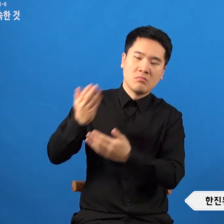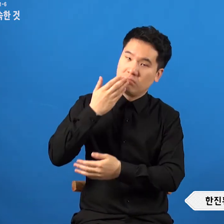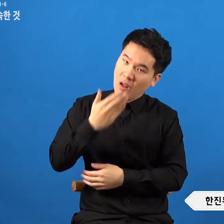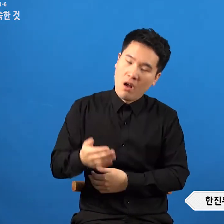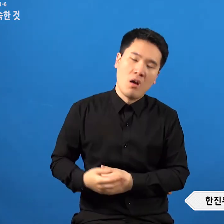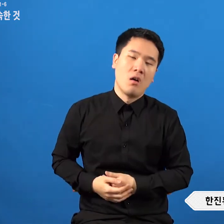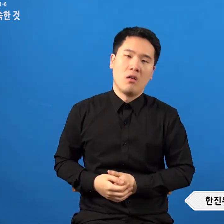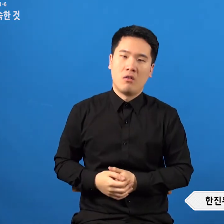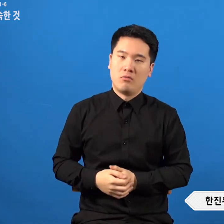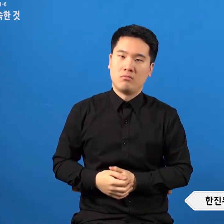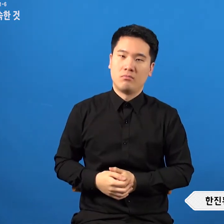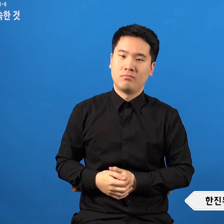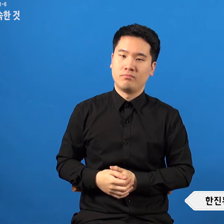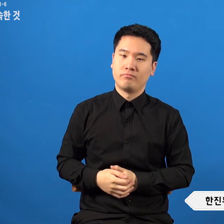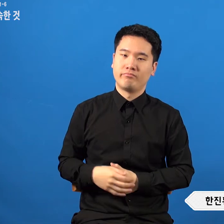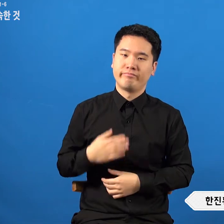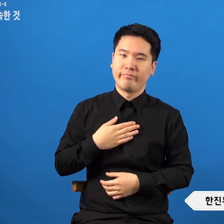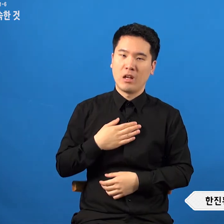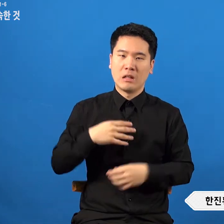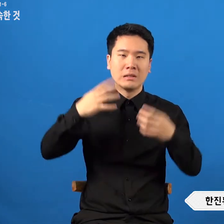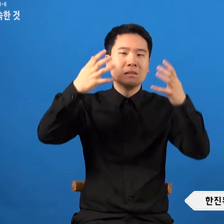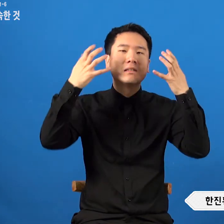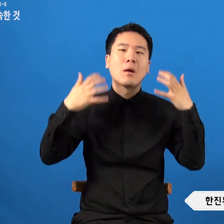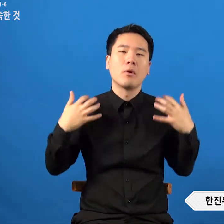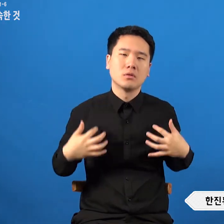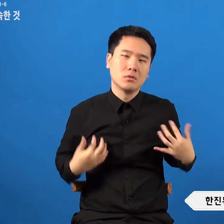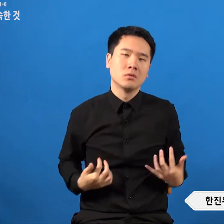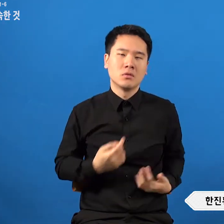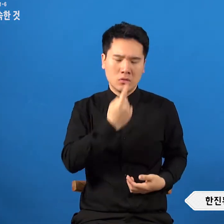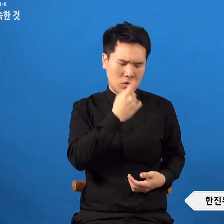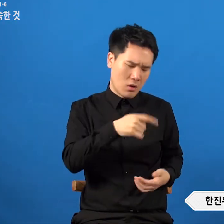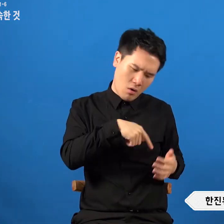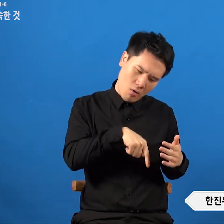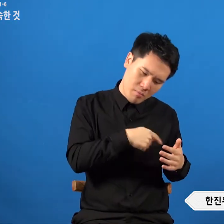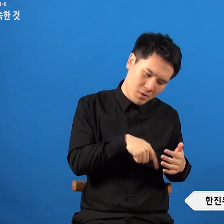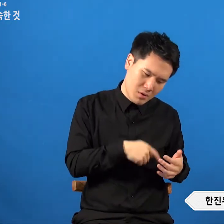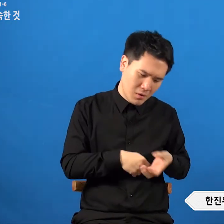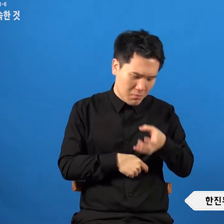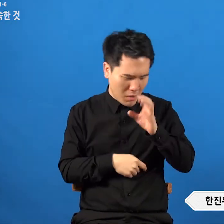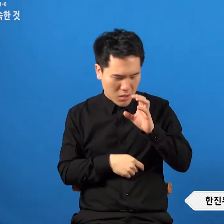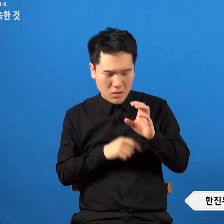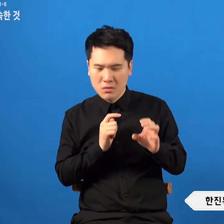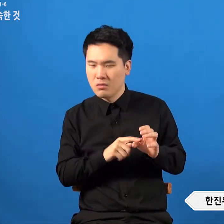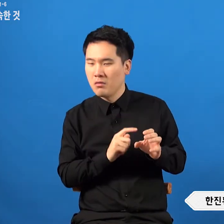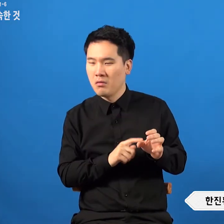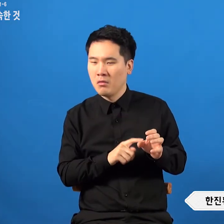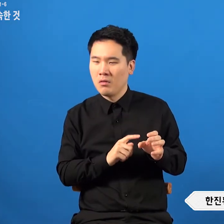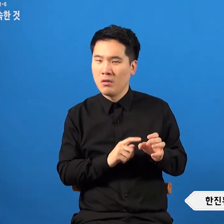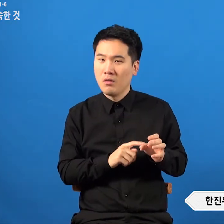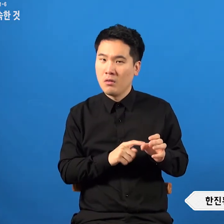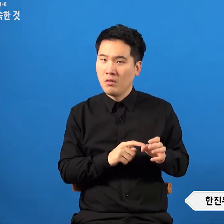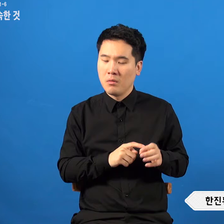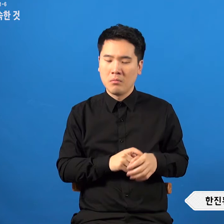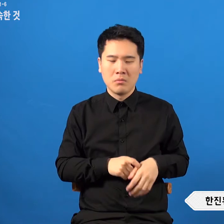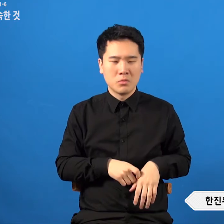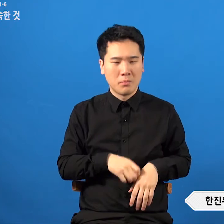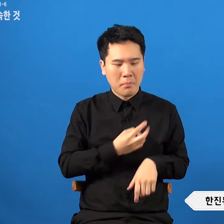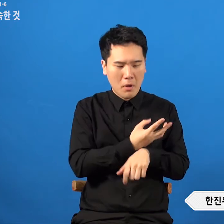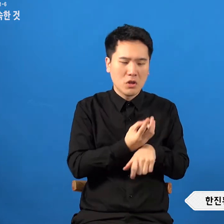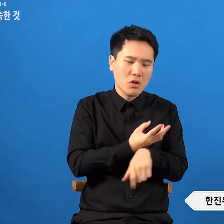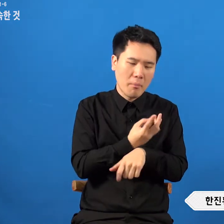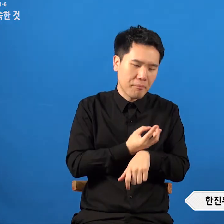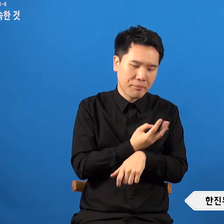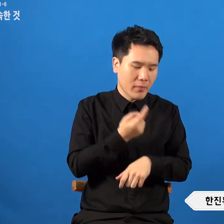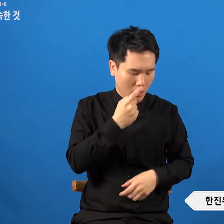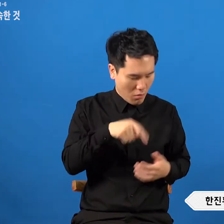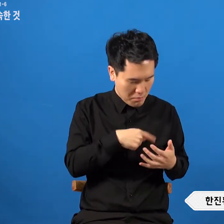하는데 내가 이 스타벅스 커피 마셔야 하나? 편의점 커피 마시고